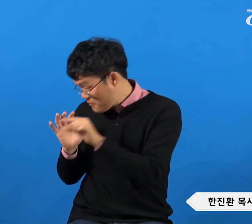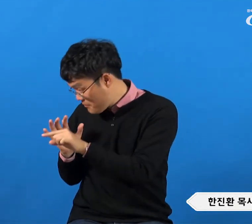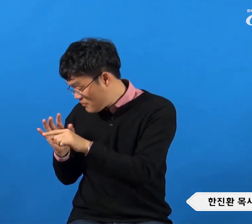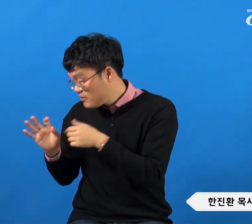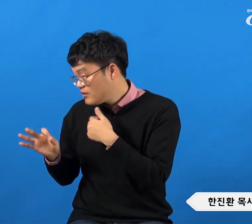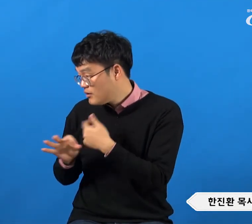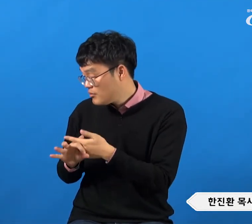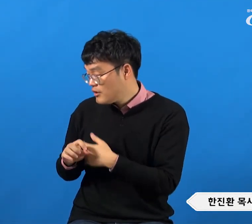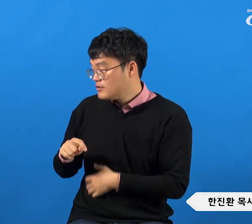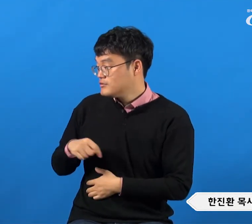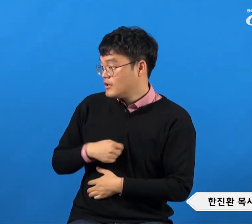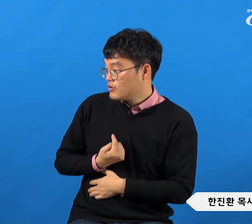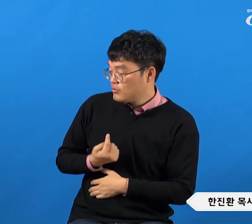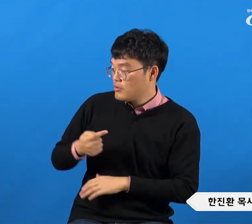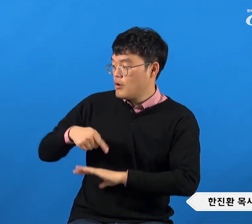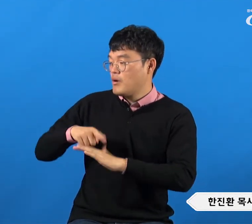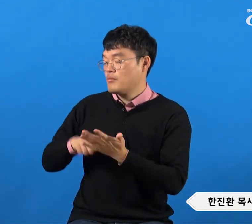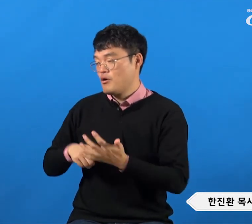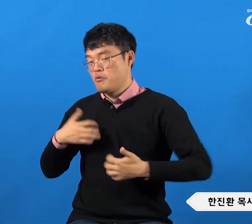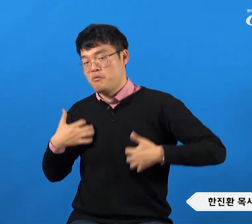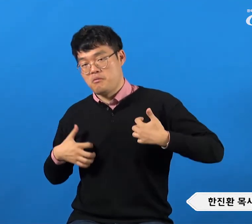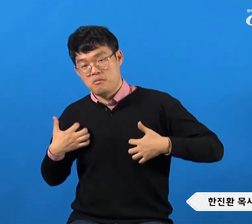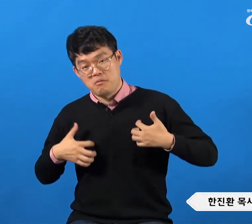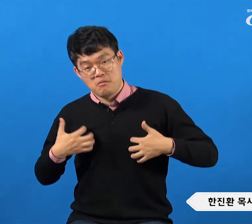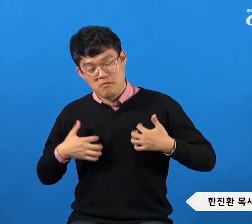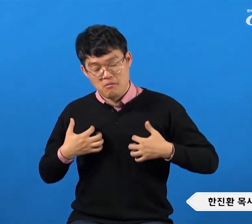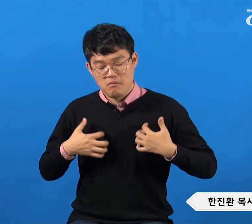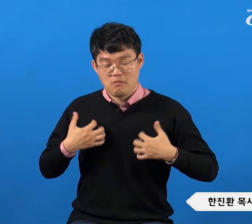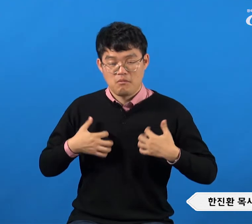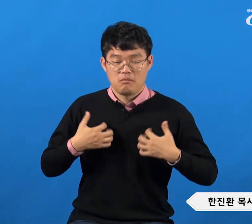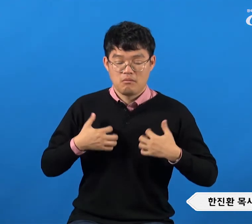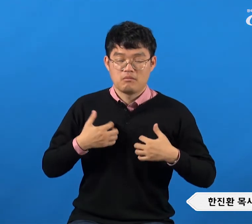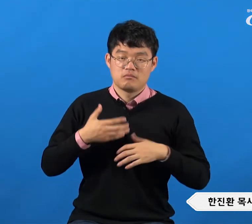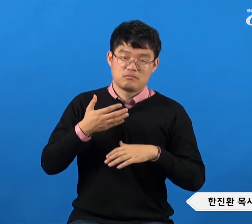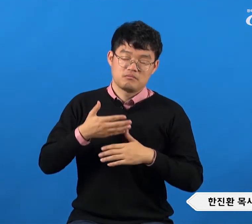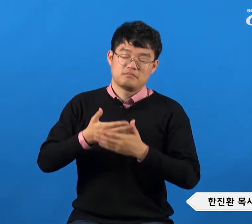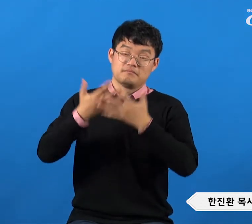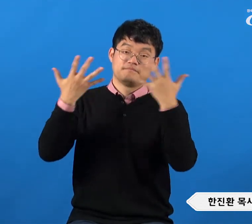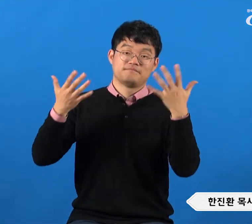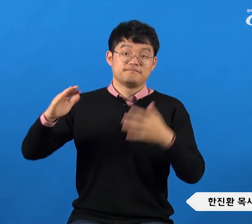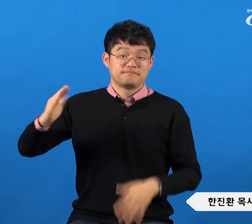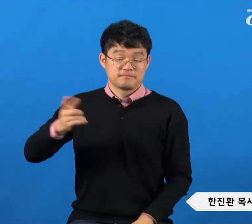들어가려고 하면 자기도 그냥 마음이 기쁘고 상쾌해졌다고 합니다.